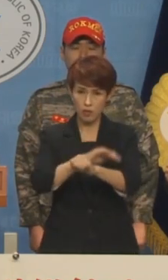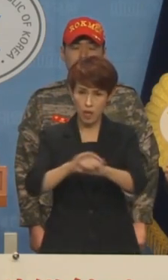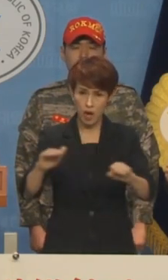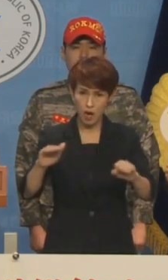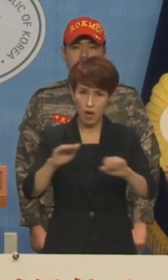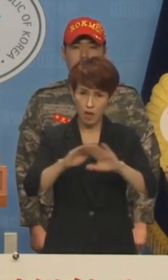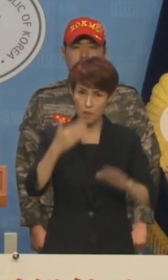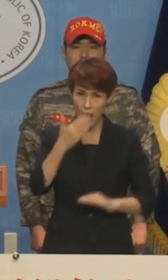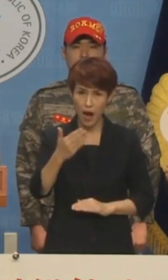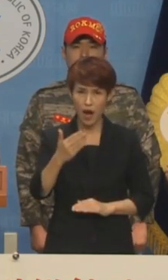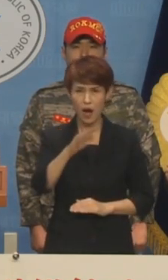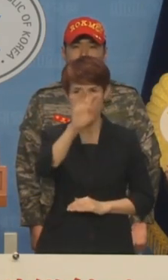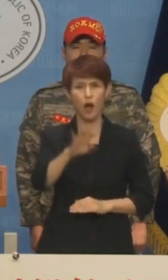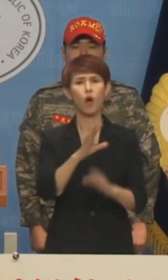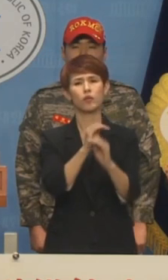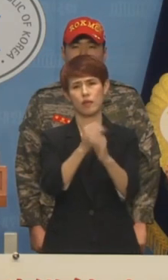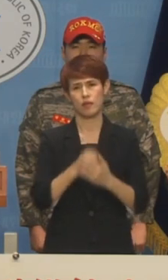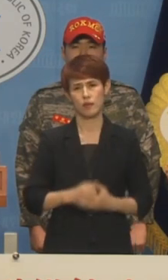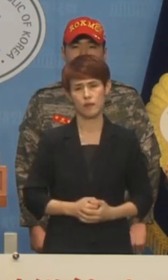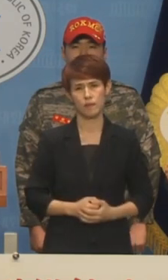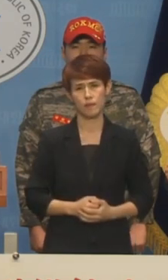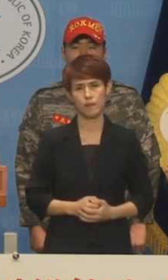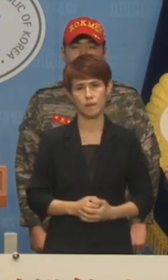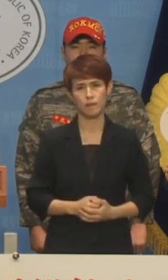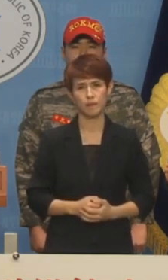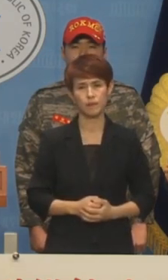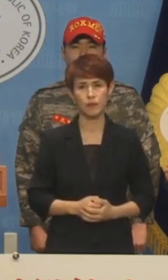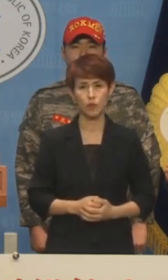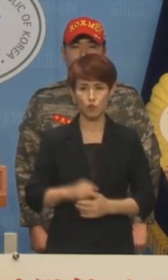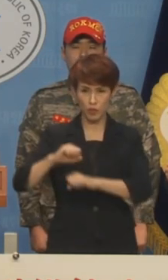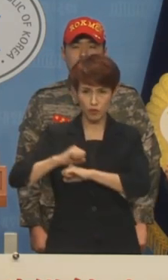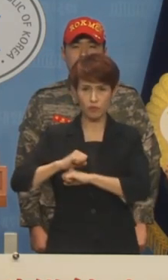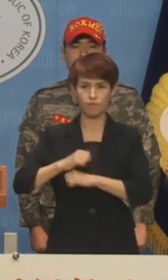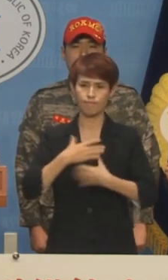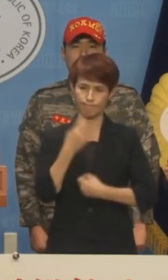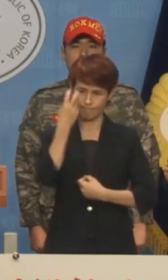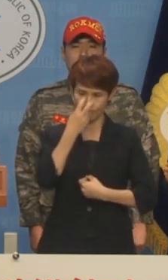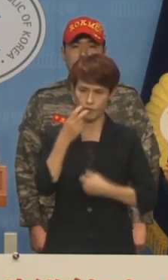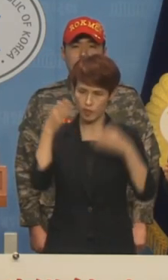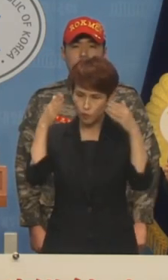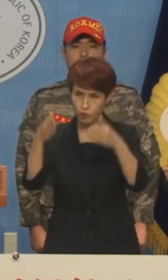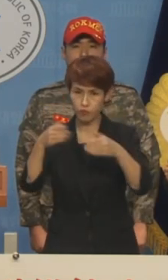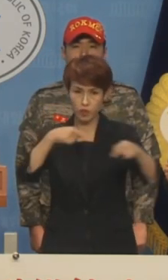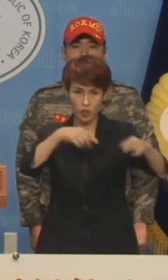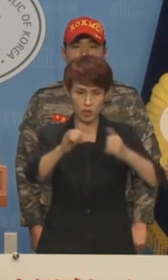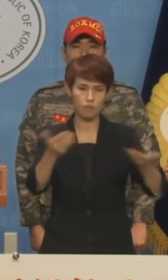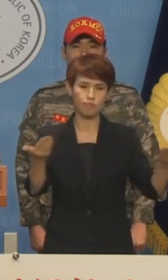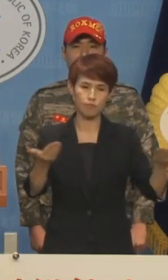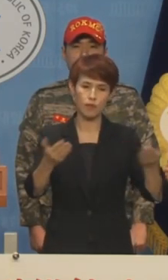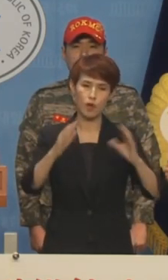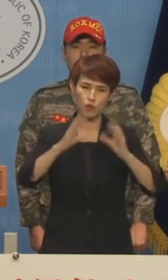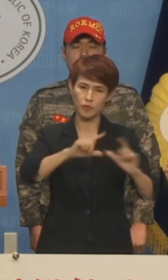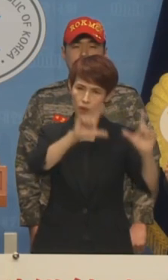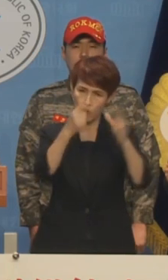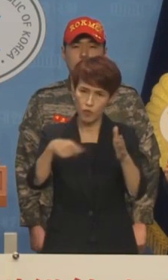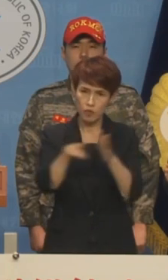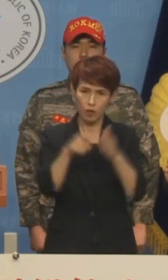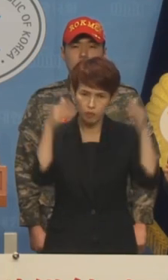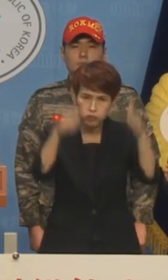있겠습니까? 과연 언제가 되어야 우리 군이 안보에 집중하고 정치인들이 국정과 민생에 집중할 수